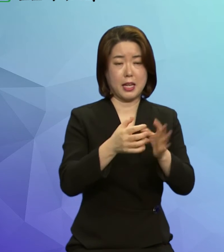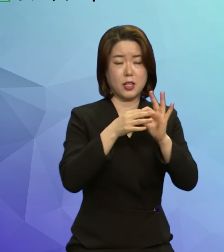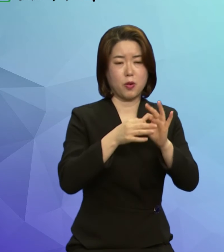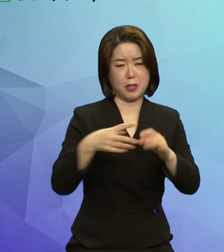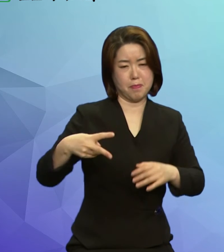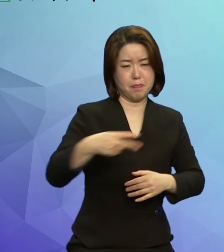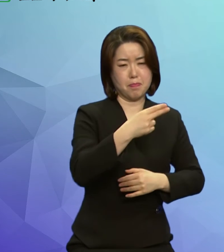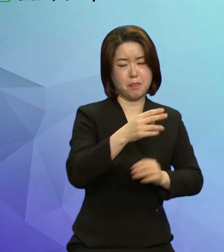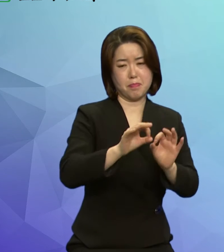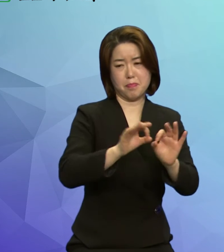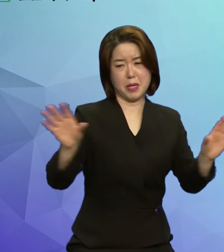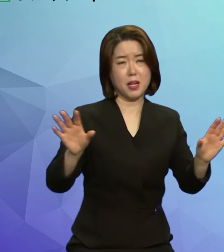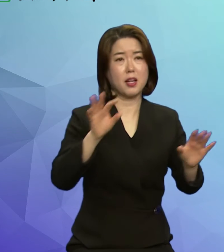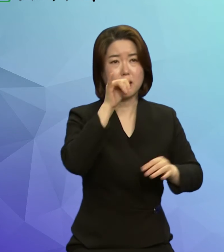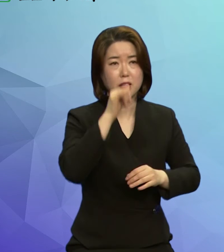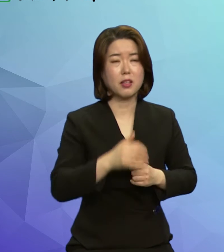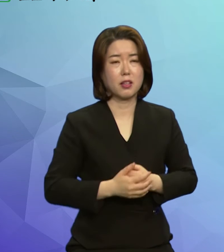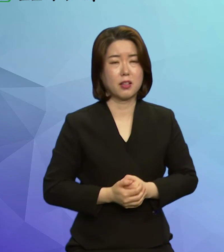있는 상태예요.